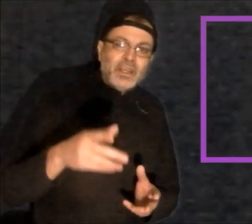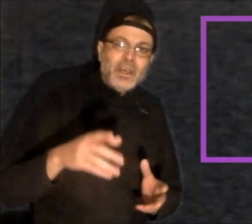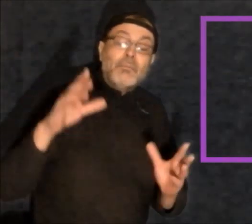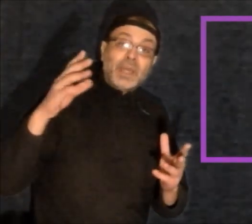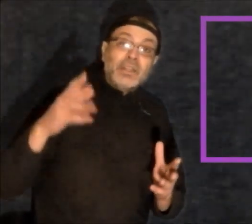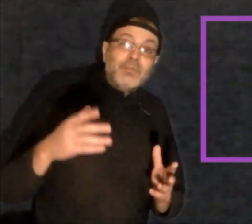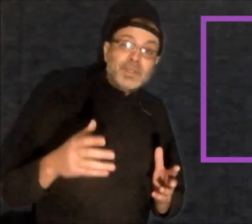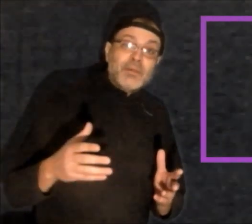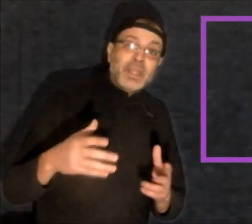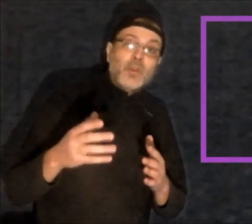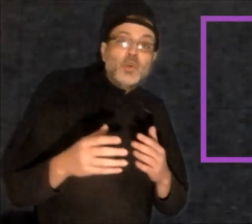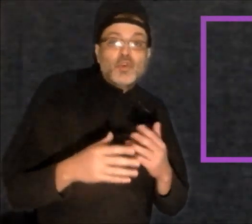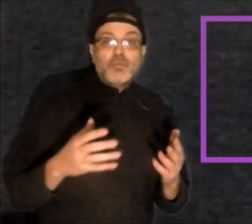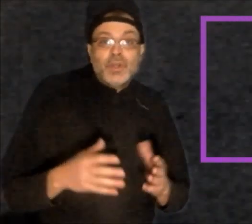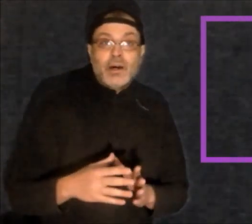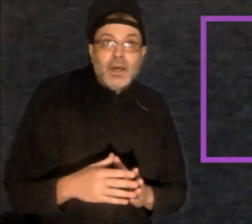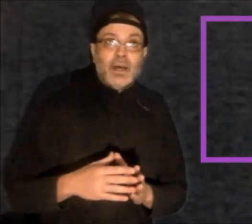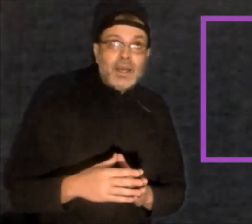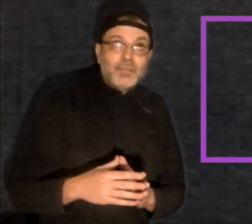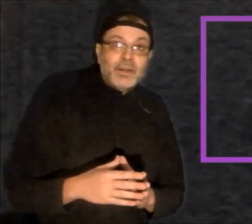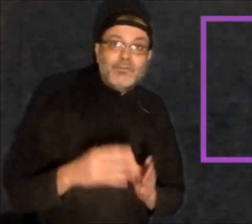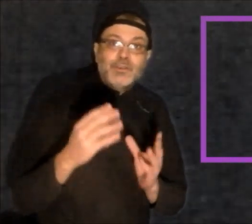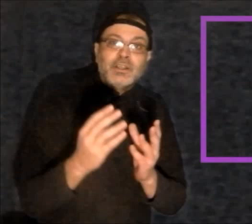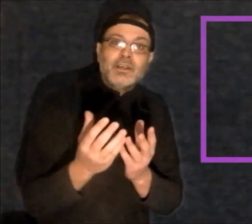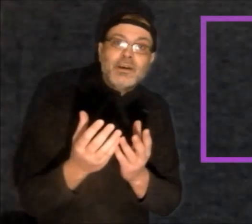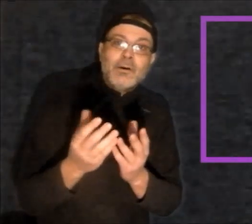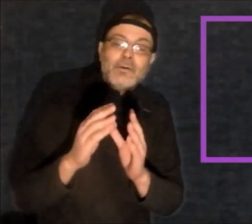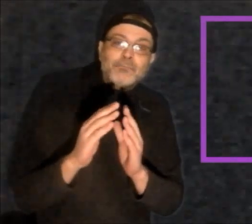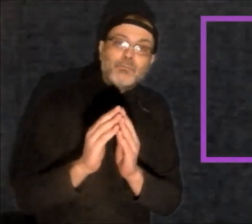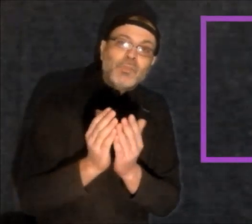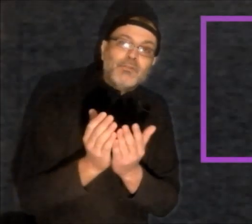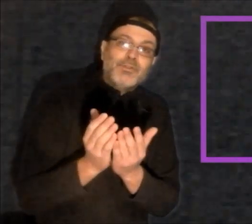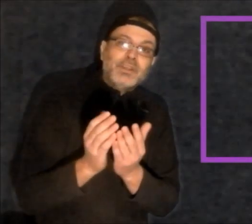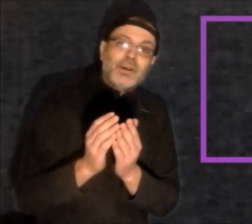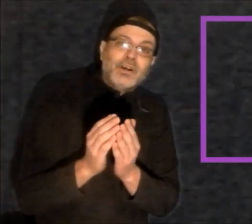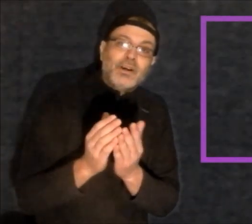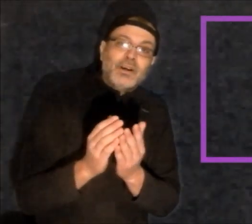كان من قديم الزمان كانوا يشربون الخمر في